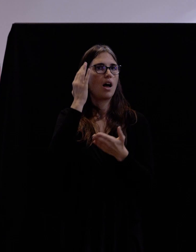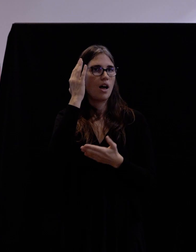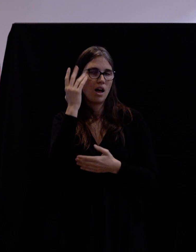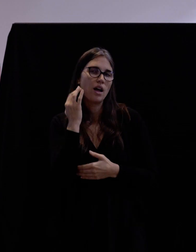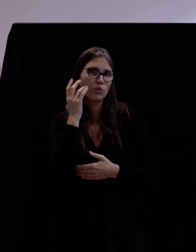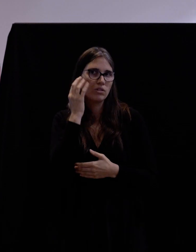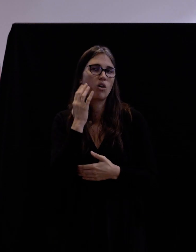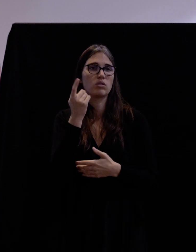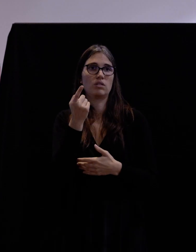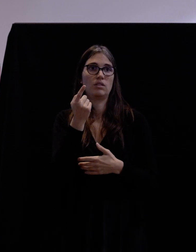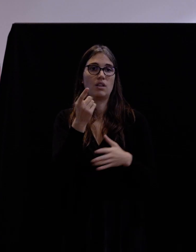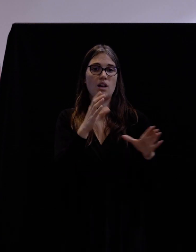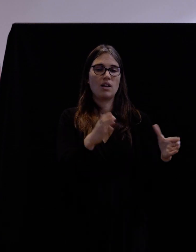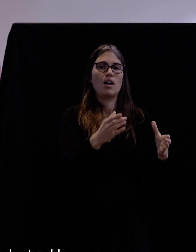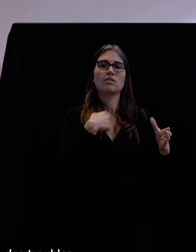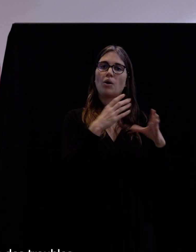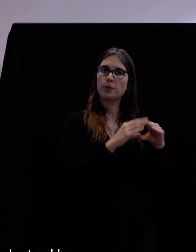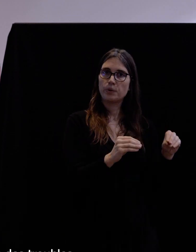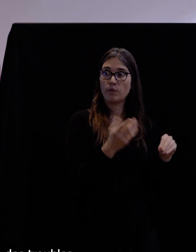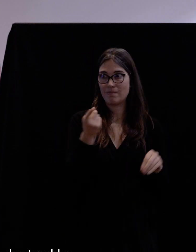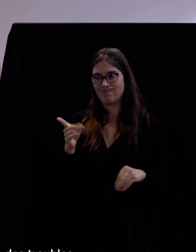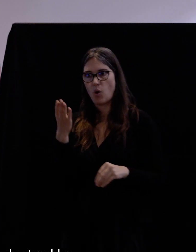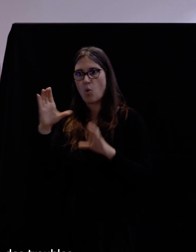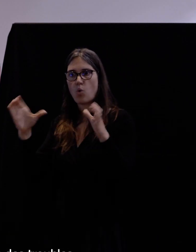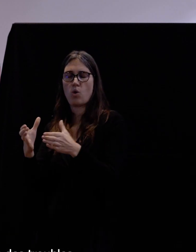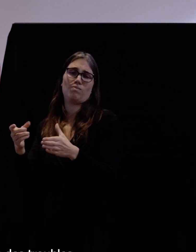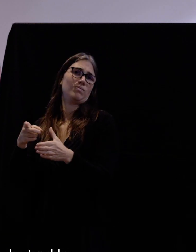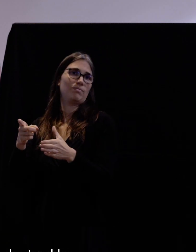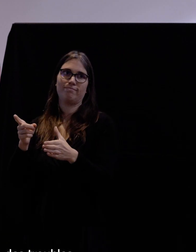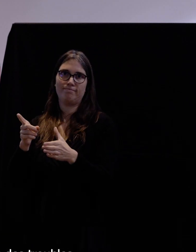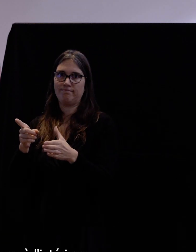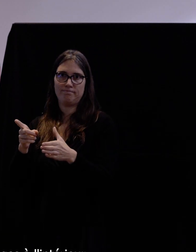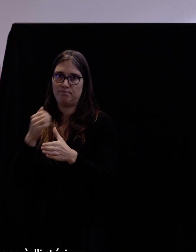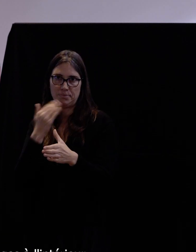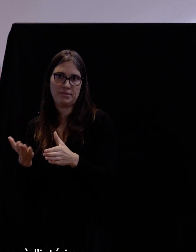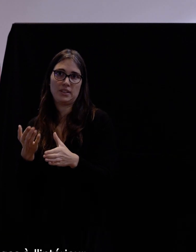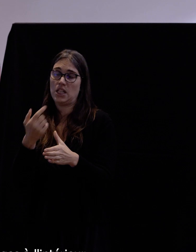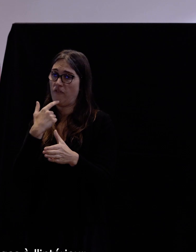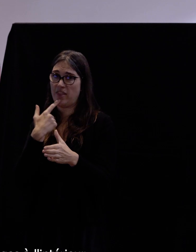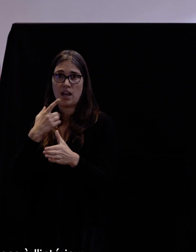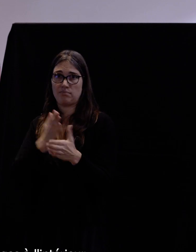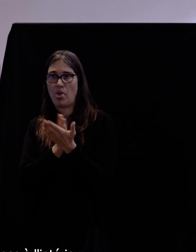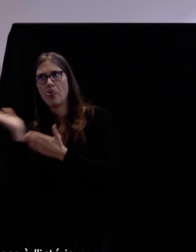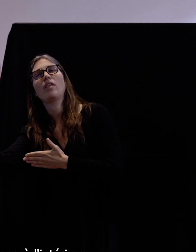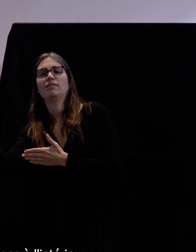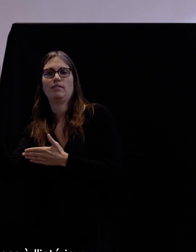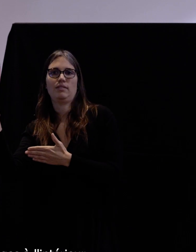ceux qui vont pas émerger. Qui vont virer avec des troubles comportementaux et psychiatriques très sévères,